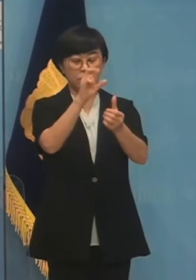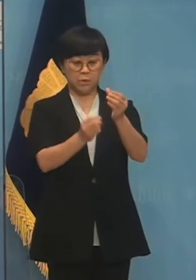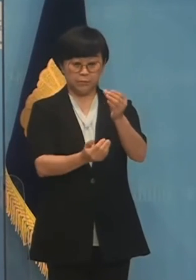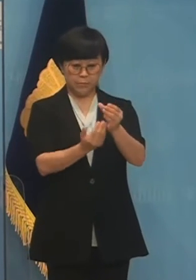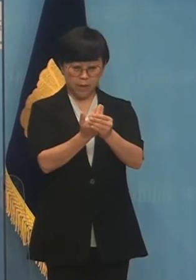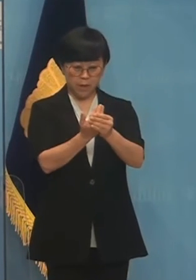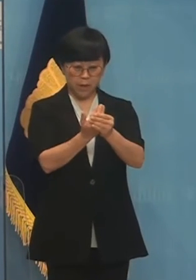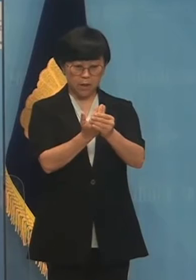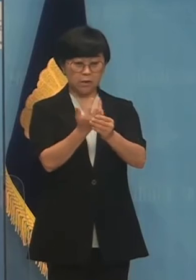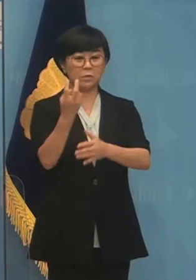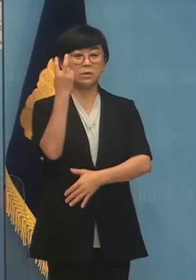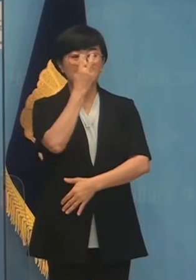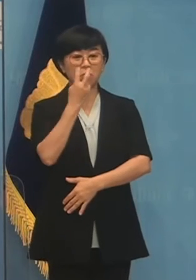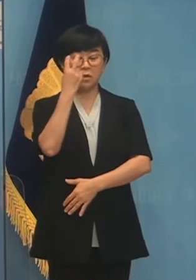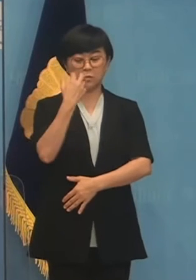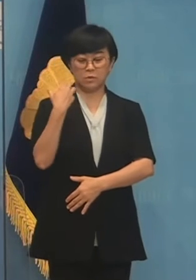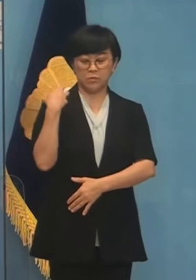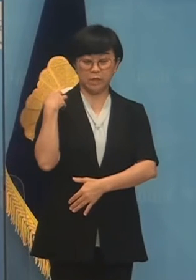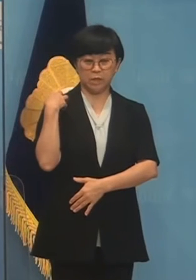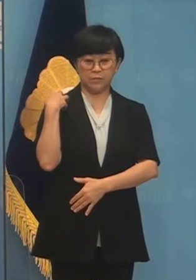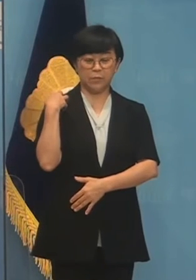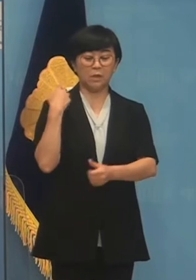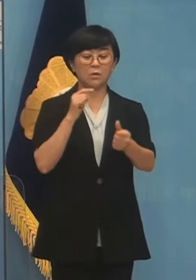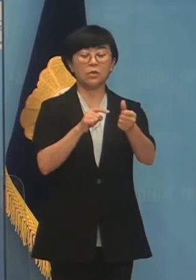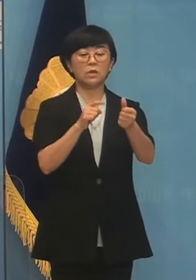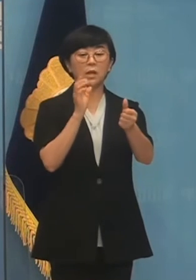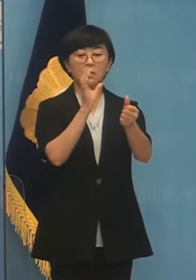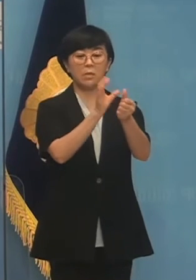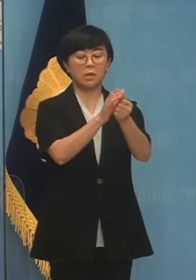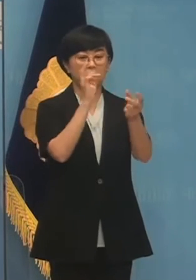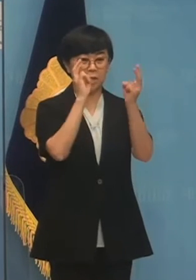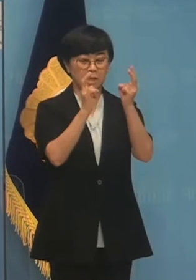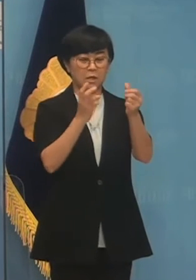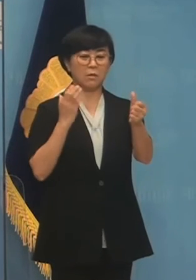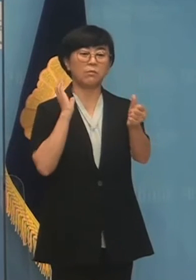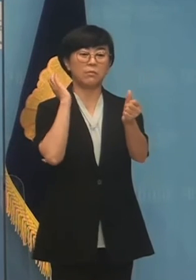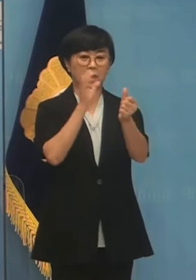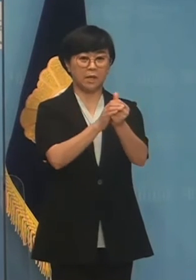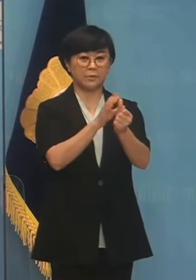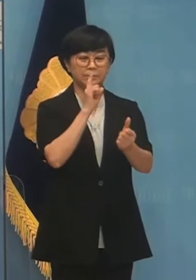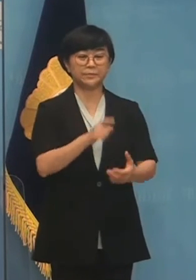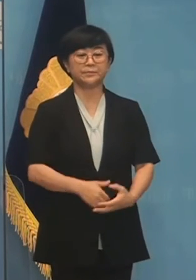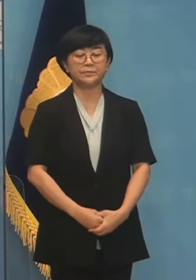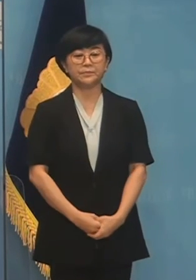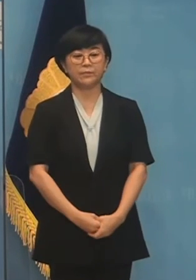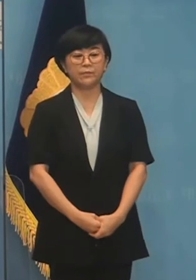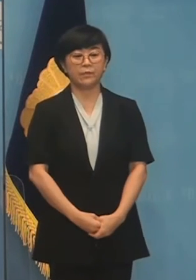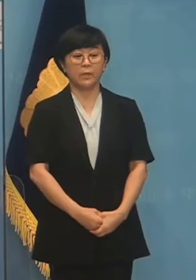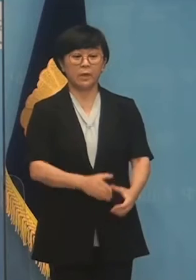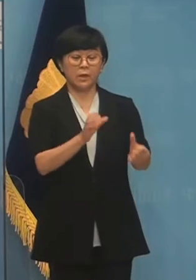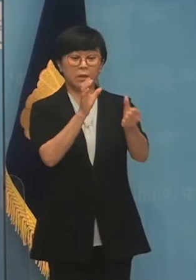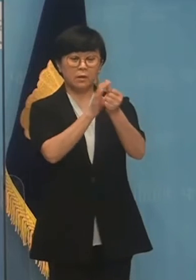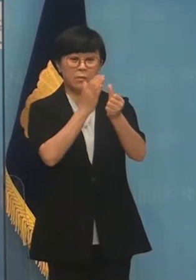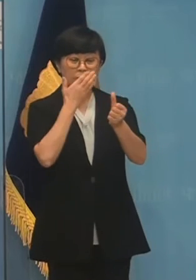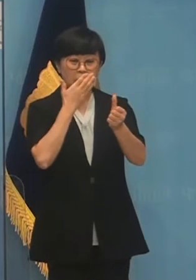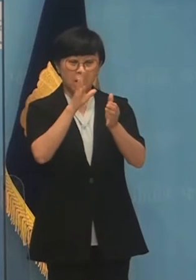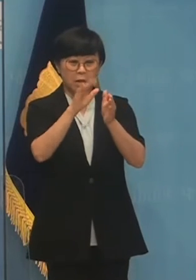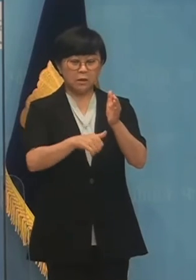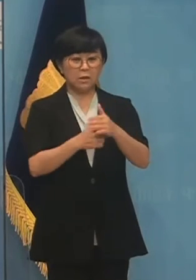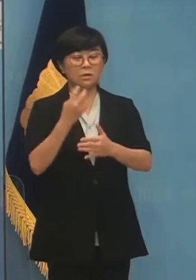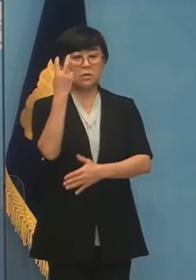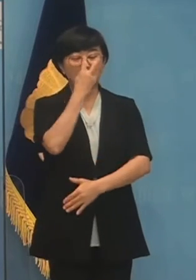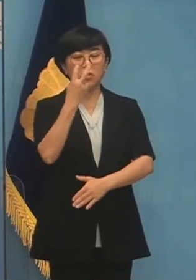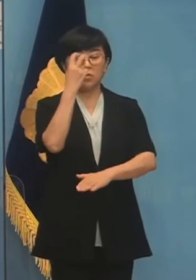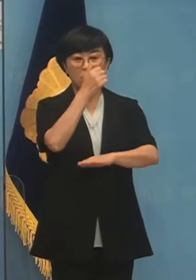발생 시 그 점검 의무의 책임은 위탁업체에 전가될 것입니다. 위탁이 가능한 구조에서는